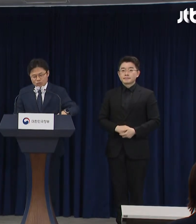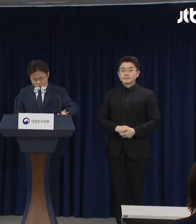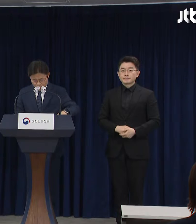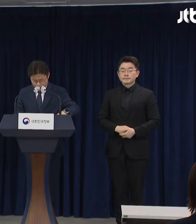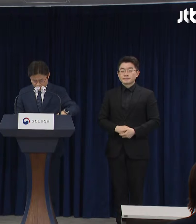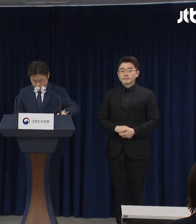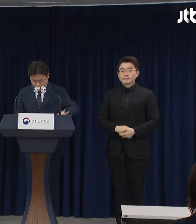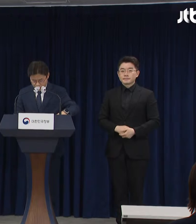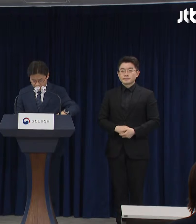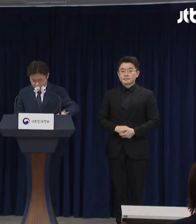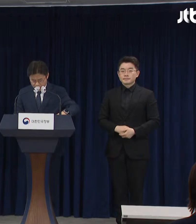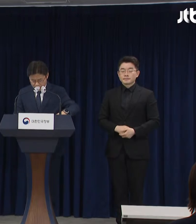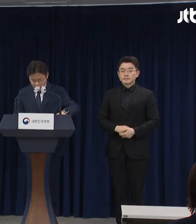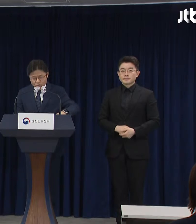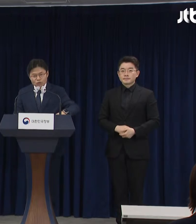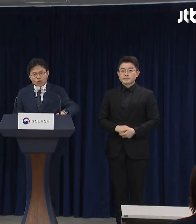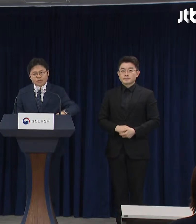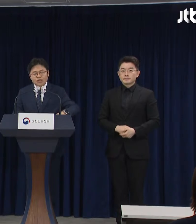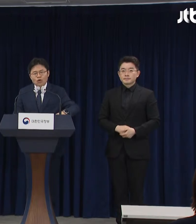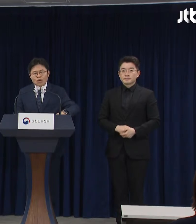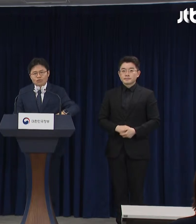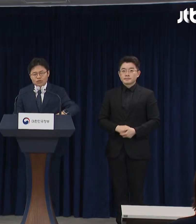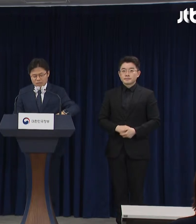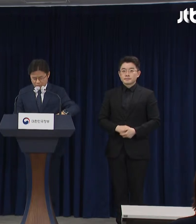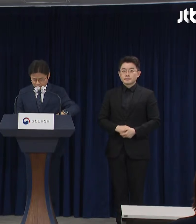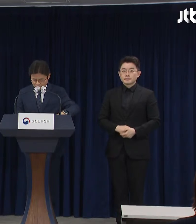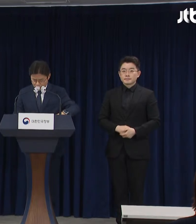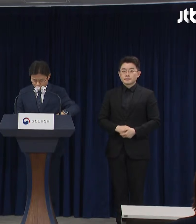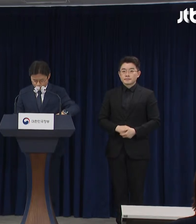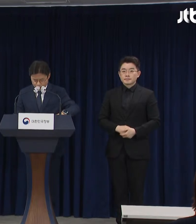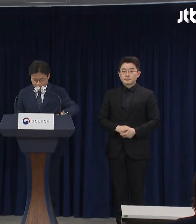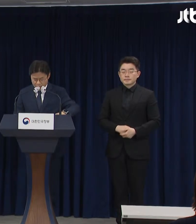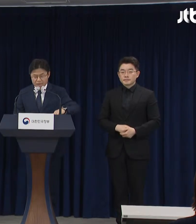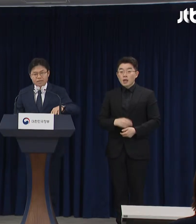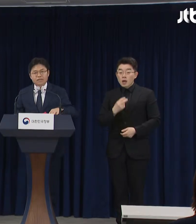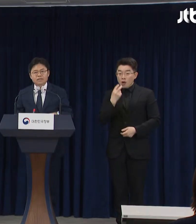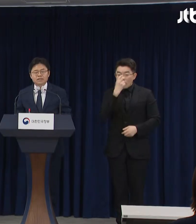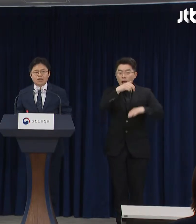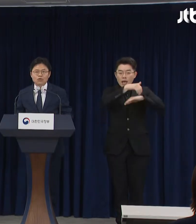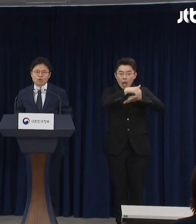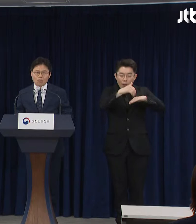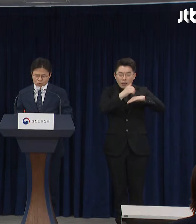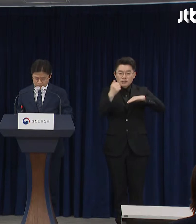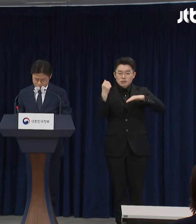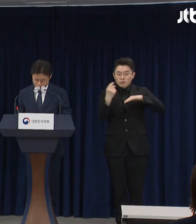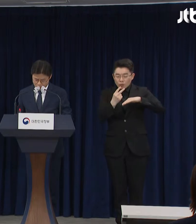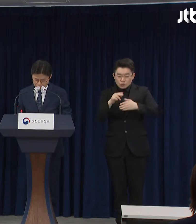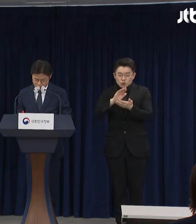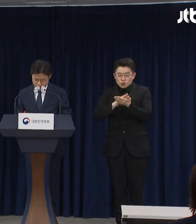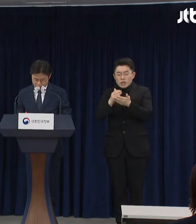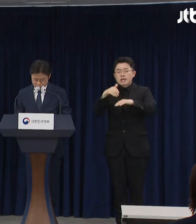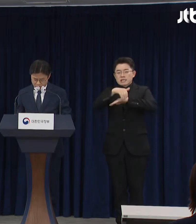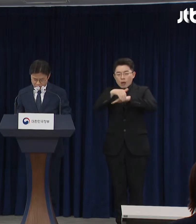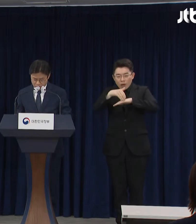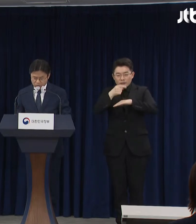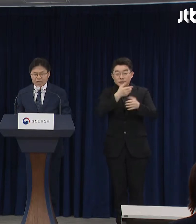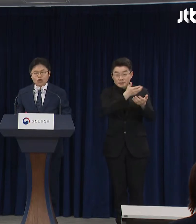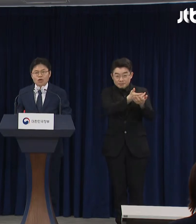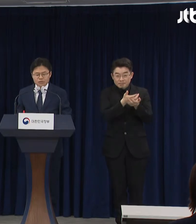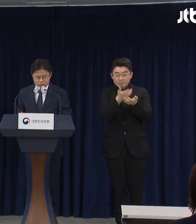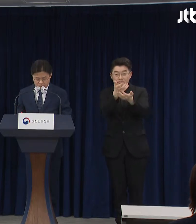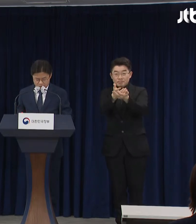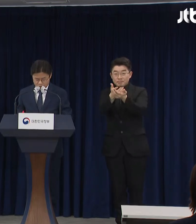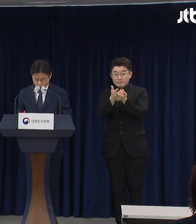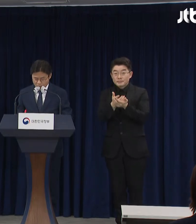이 부분도 저희들이 사용점검사 결과부터 시작해서 유지관리 계획 등 자료를 확보를 해서